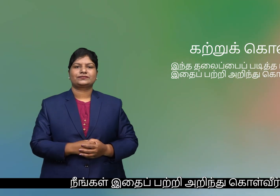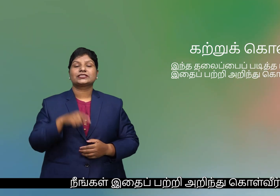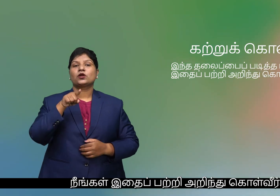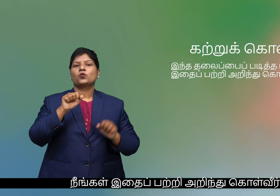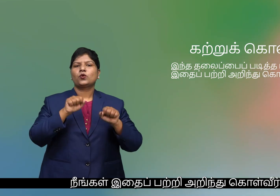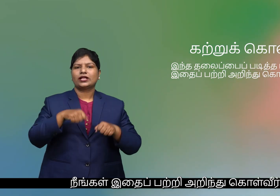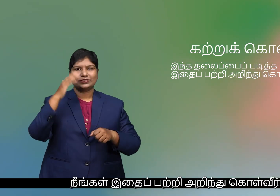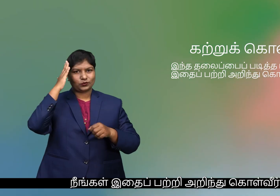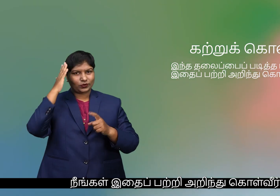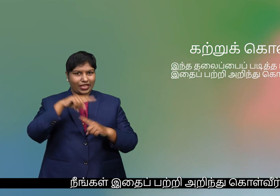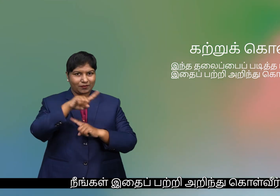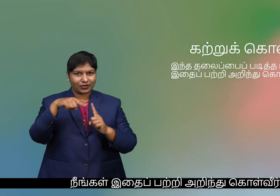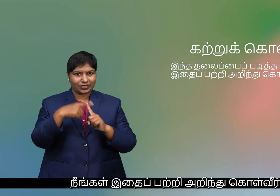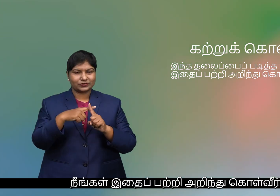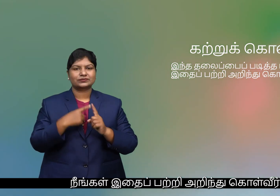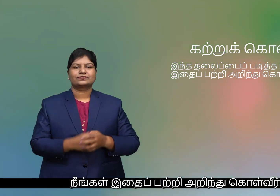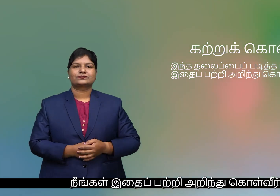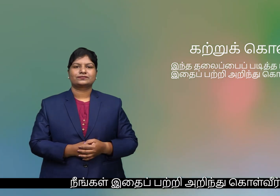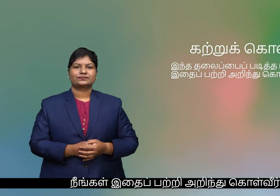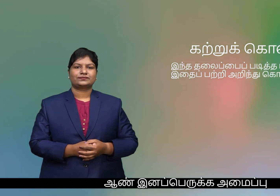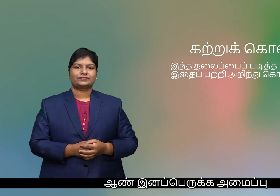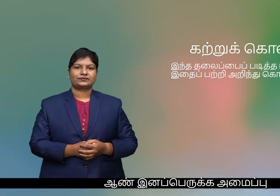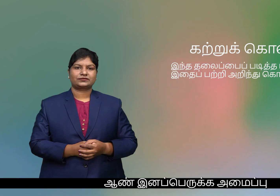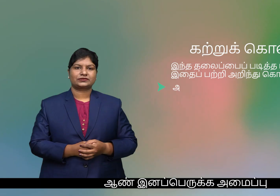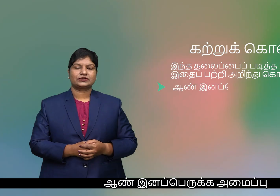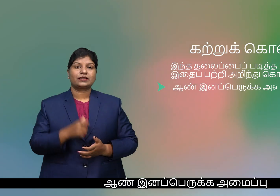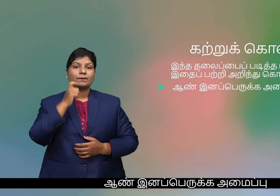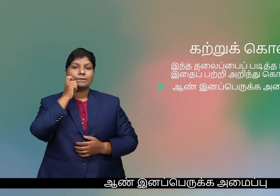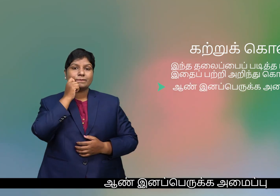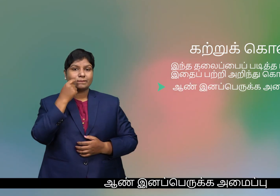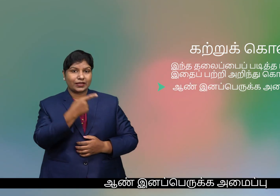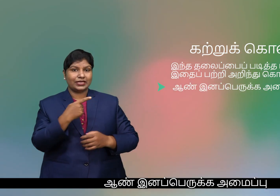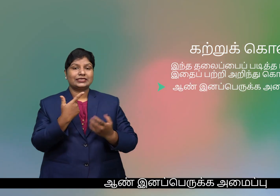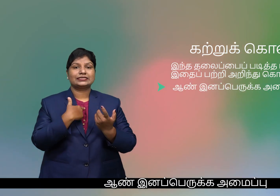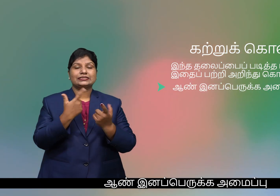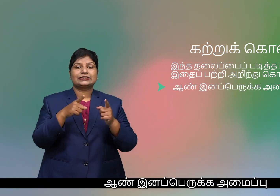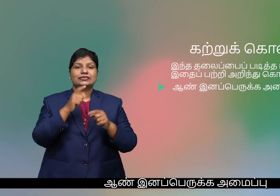நீங்கள் இதை பற்றி அறிந்து கொள்வீர்கள். ஆண் இனப்பெருக்க அமைப்பு,